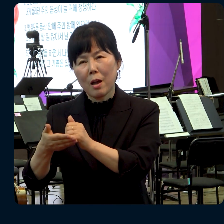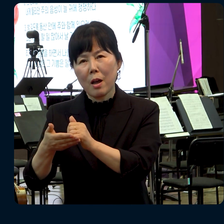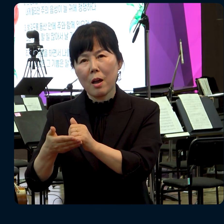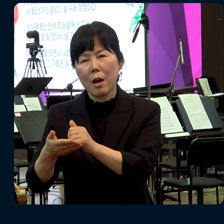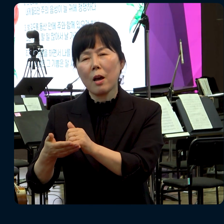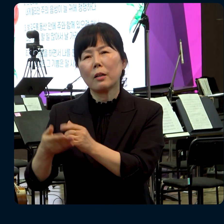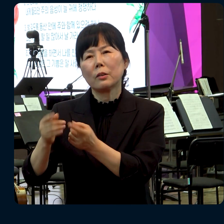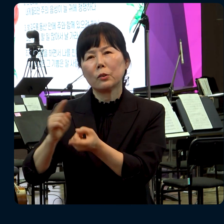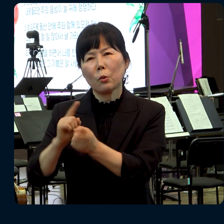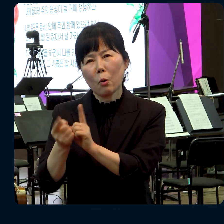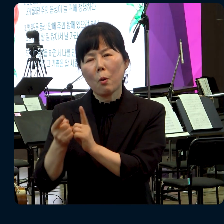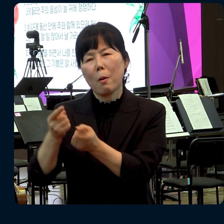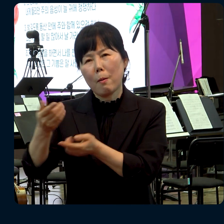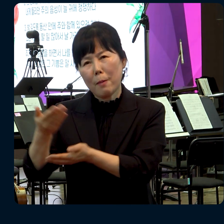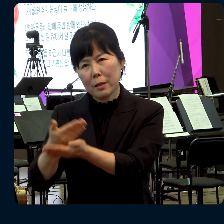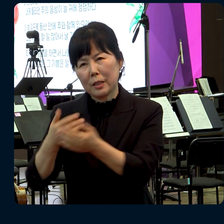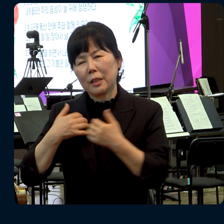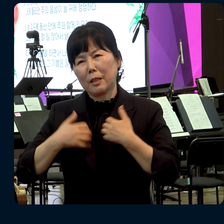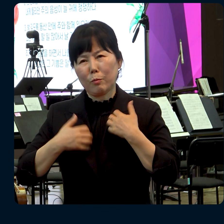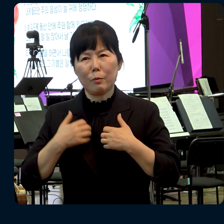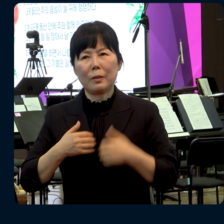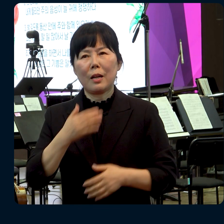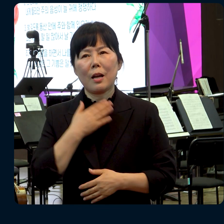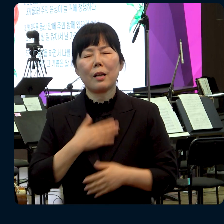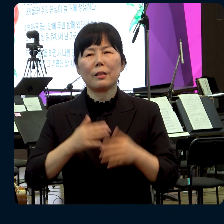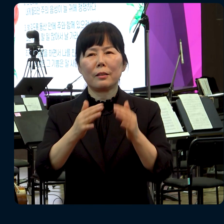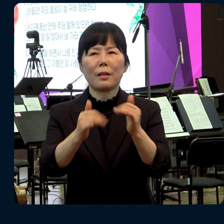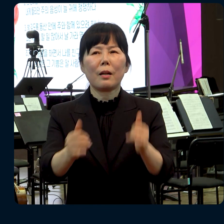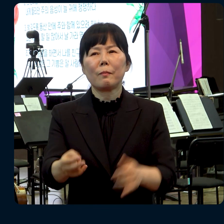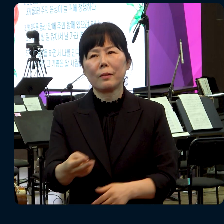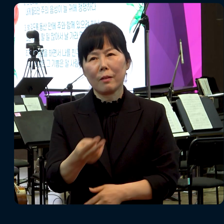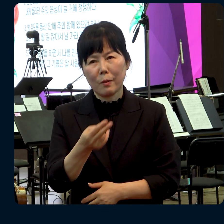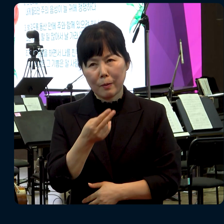받은 그 기쁨은 알 사람이 없도다.